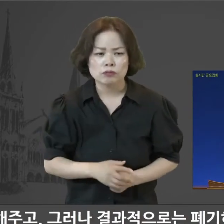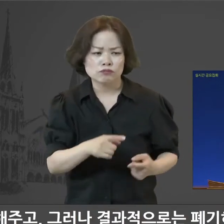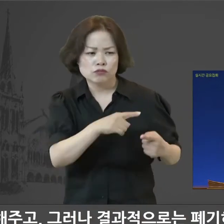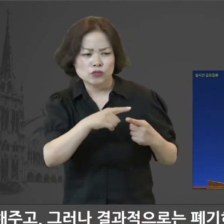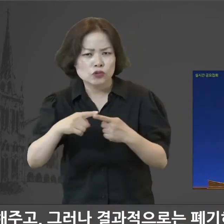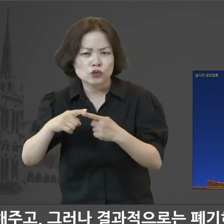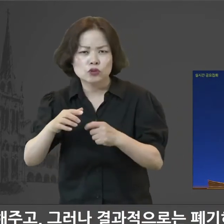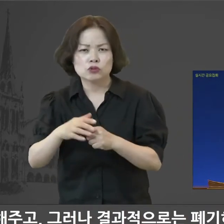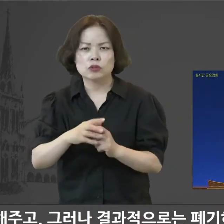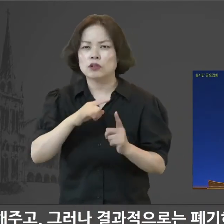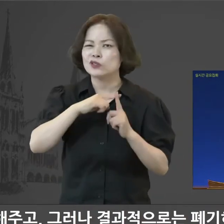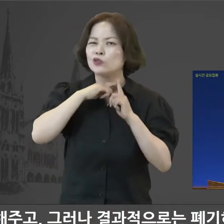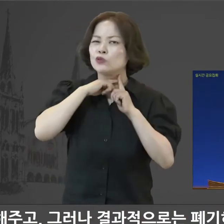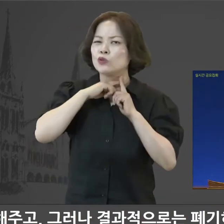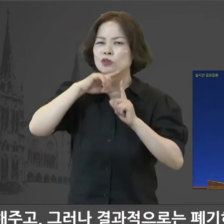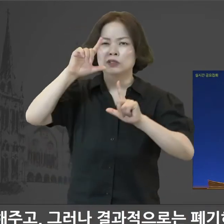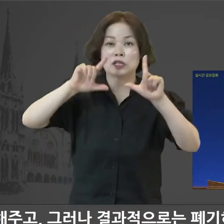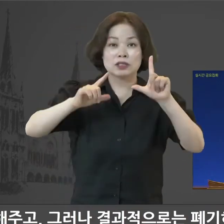무조건 순교의 자세로.